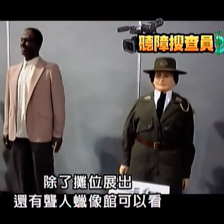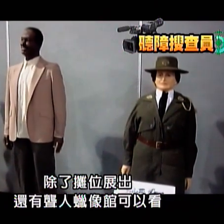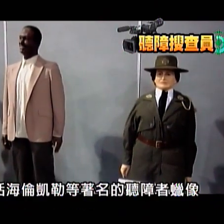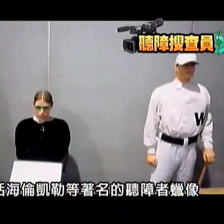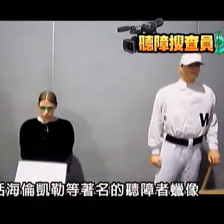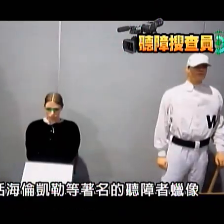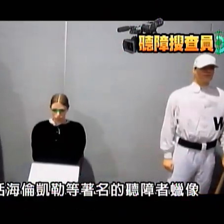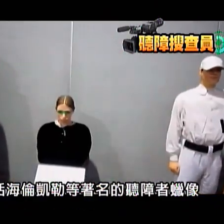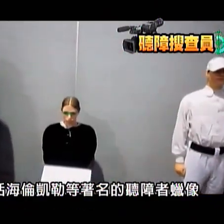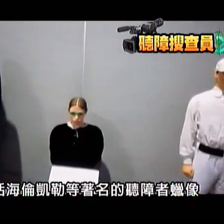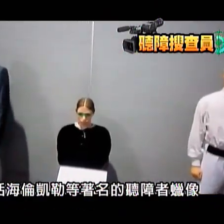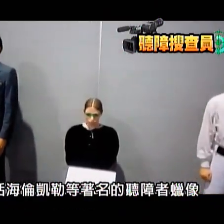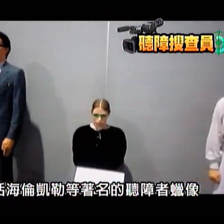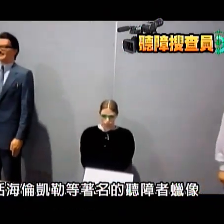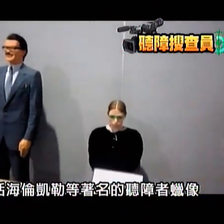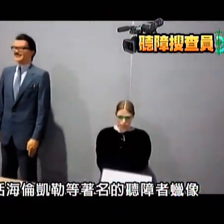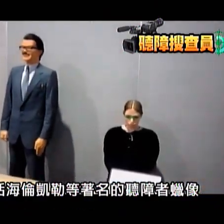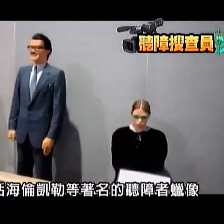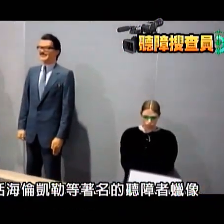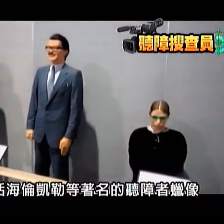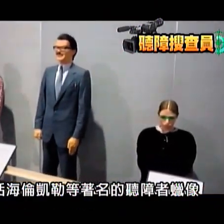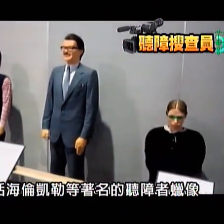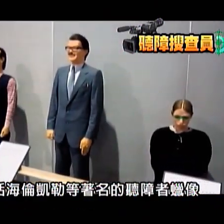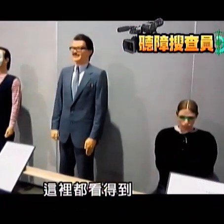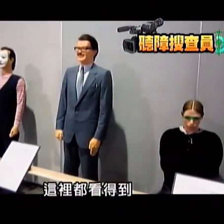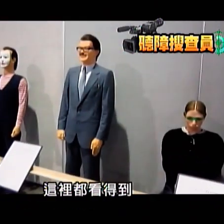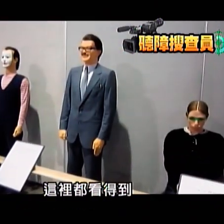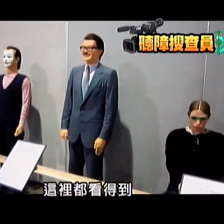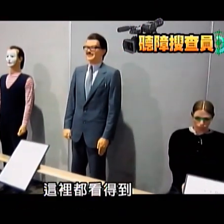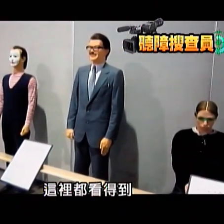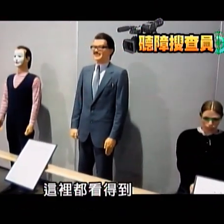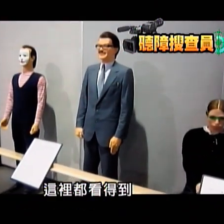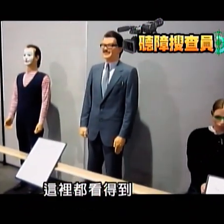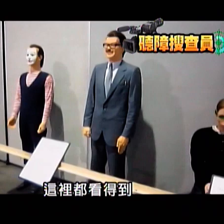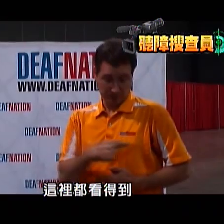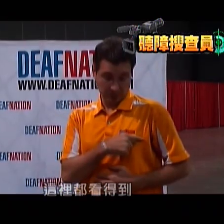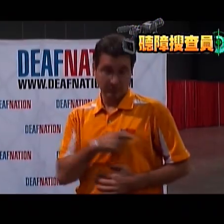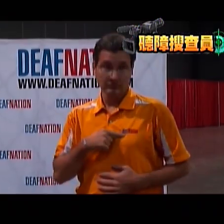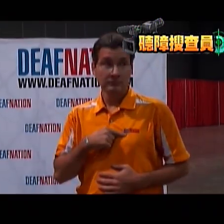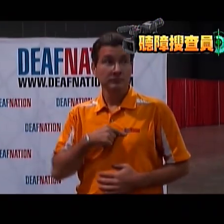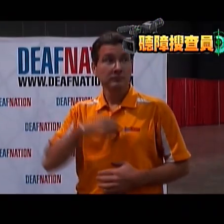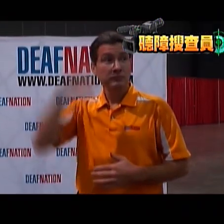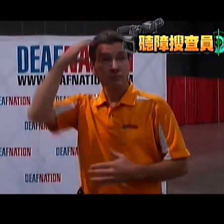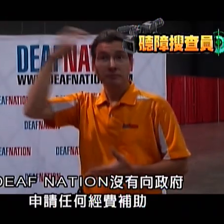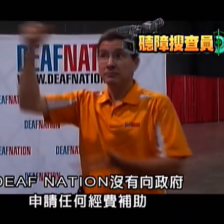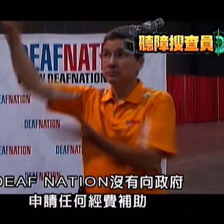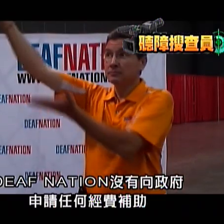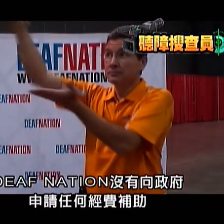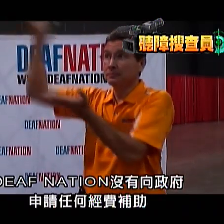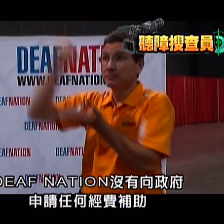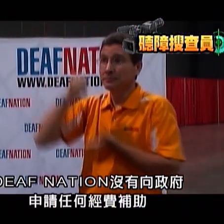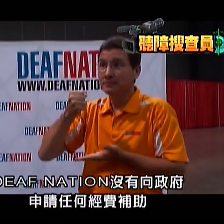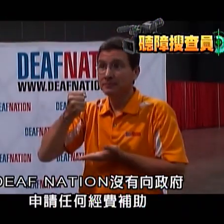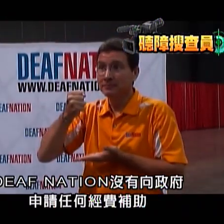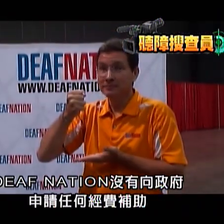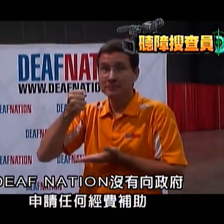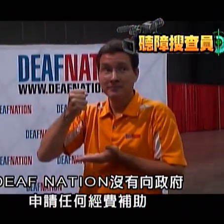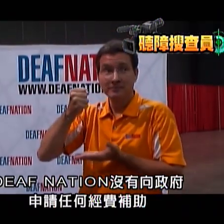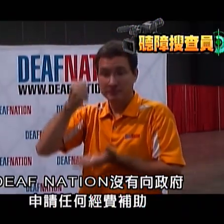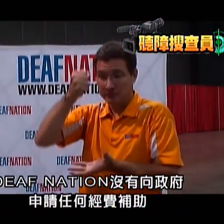包括海伦·凯勒等著名的听障者蜡像，在这里都看得到。 Deafnation 没有向政府申请任